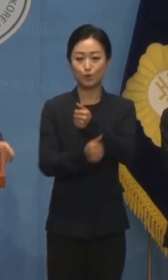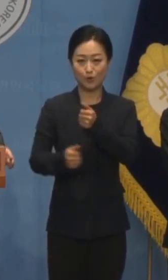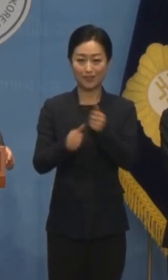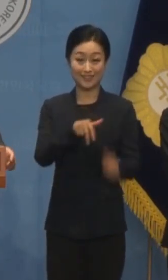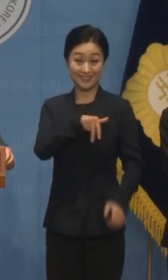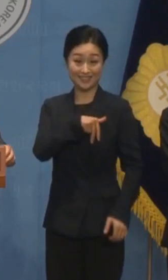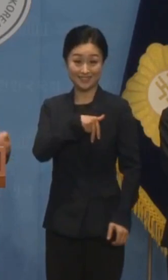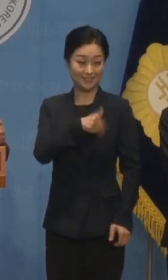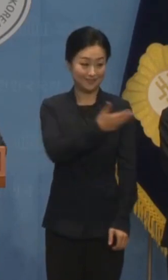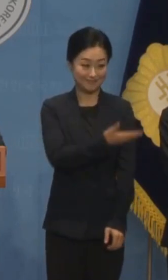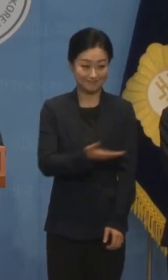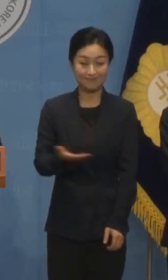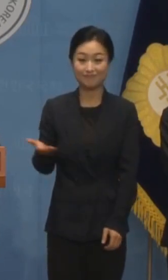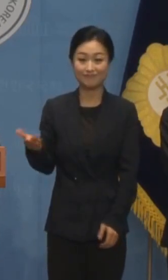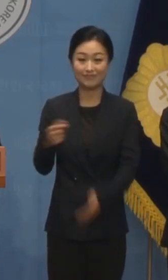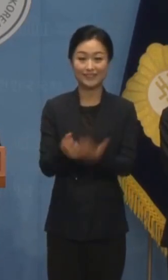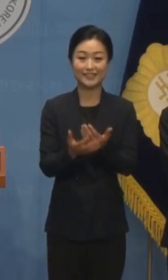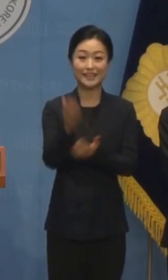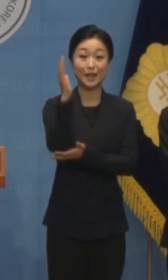합동 기자회견을